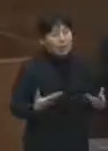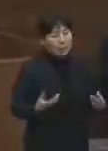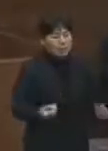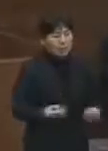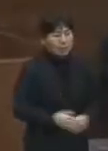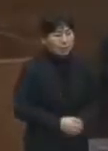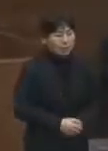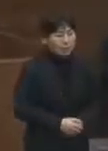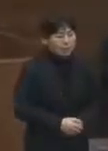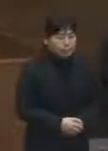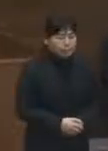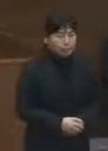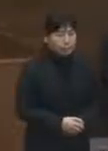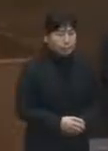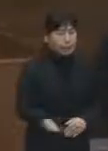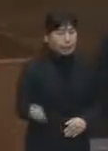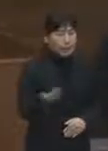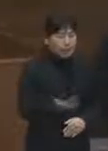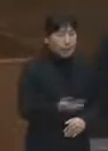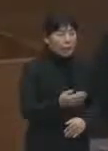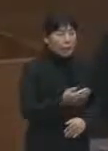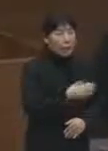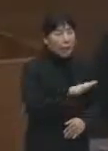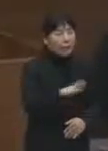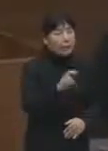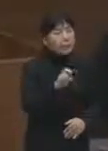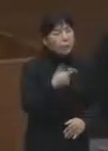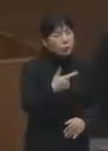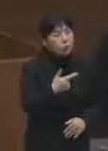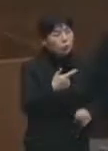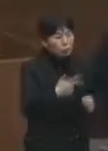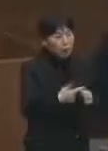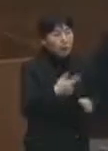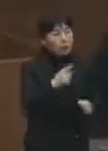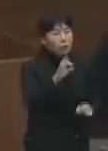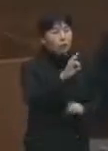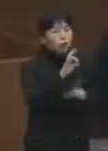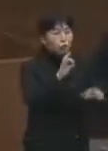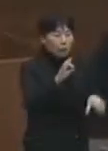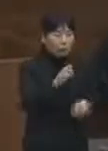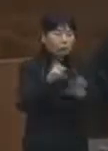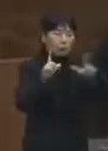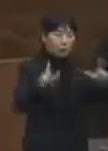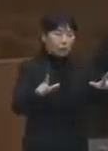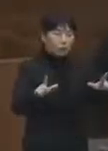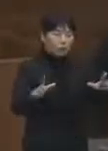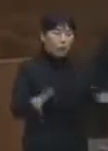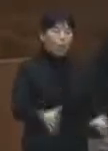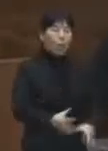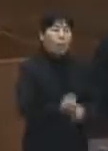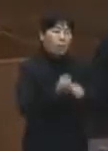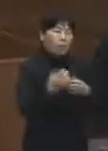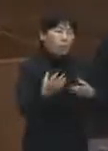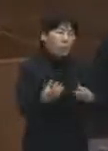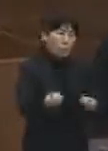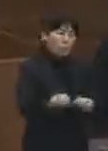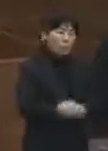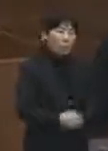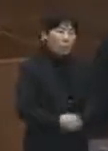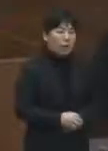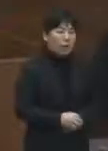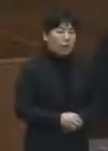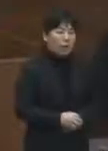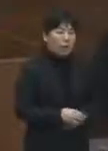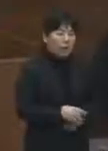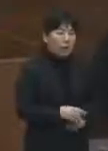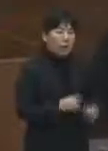ます。そして、平成26年10月に答申を取りまとめていただきましたが、これは議員からご